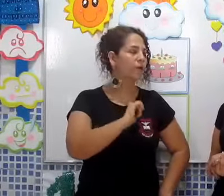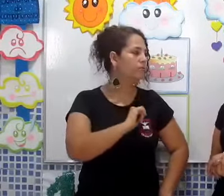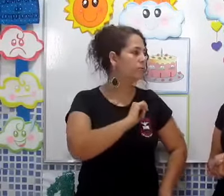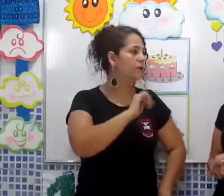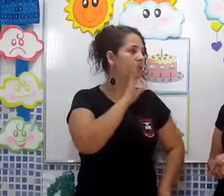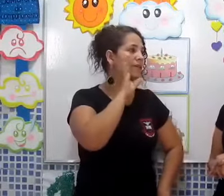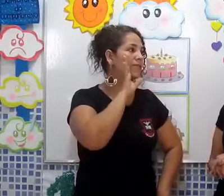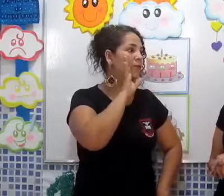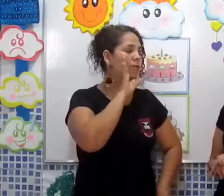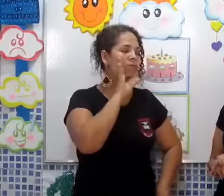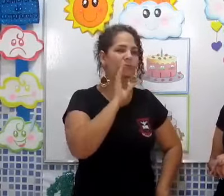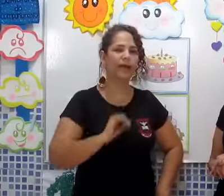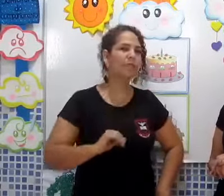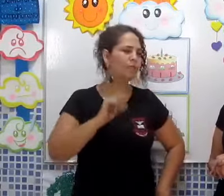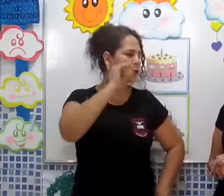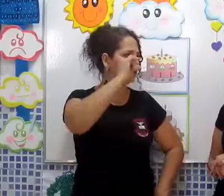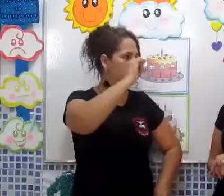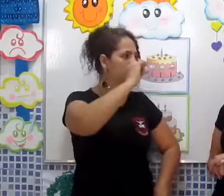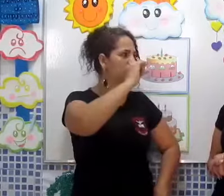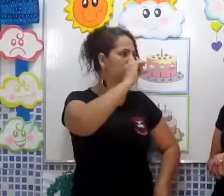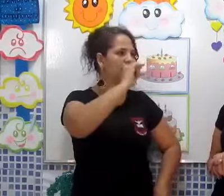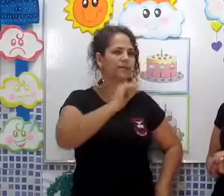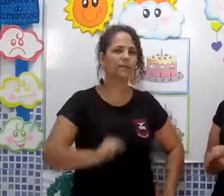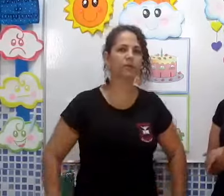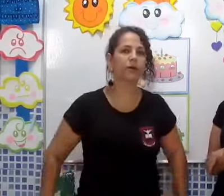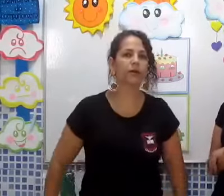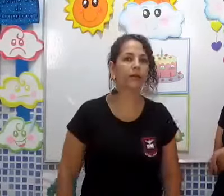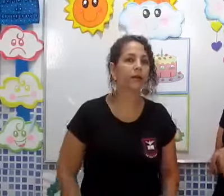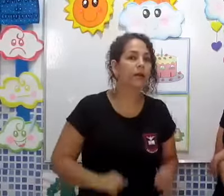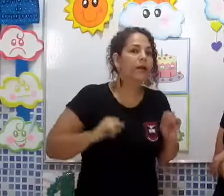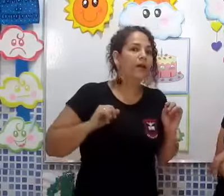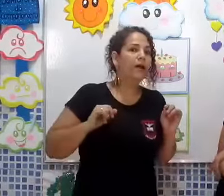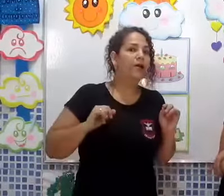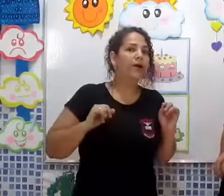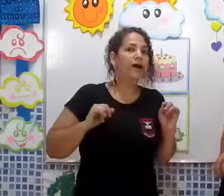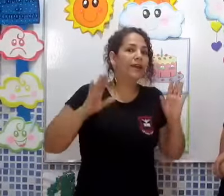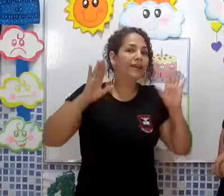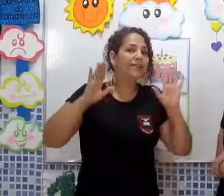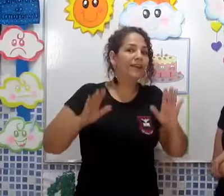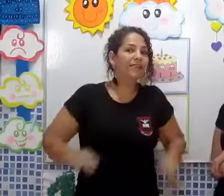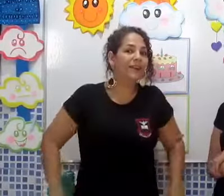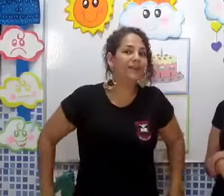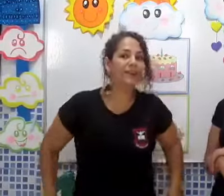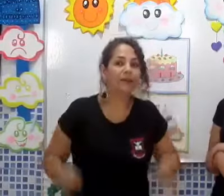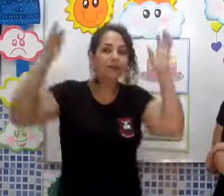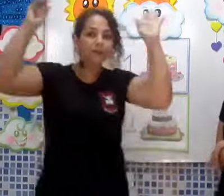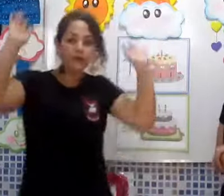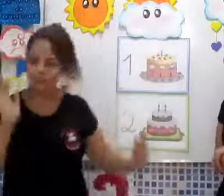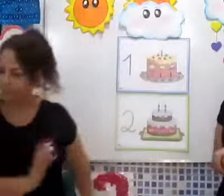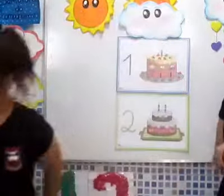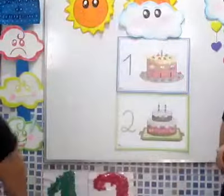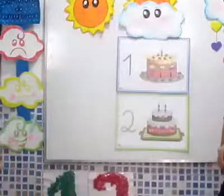volto e vou contar um pouquinho só dessa história, hein? Ó, eu já vejo, hein? Minha voz.